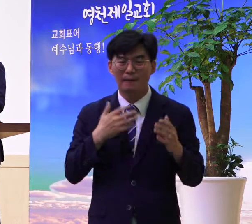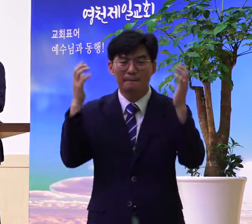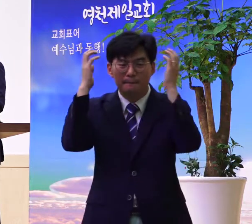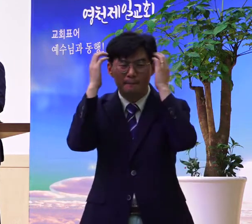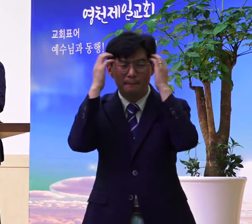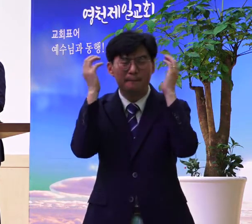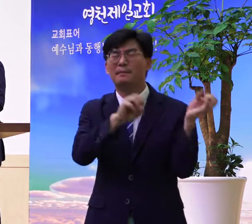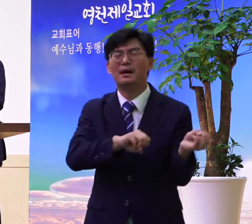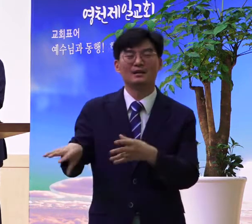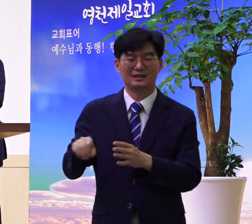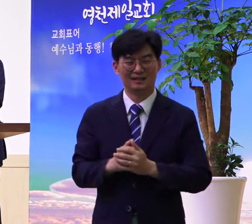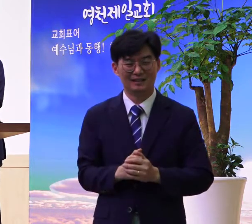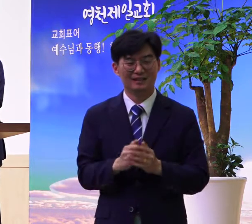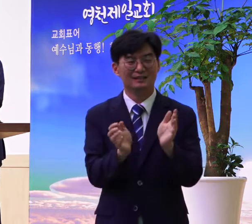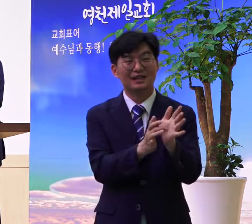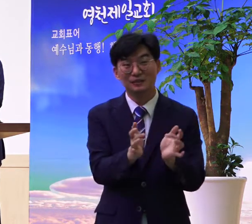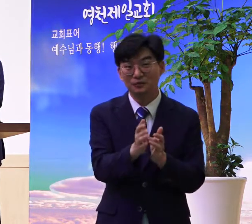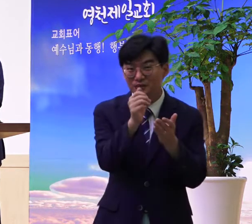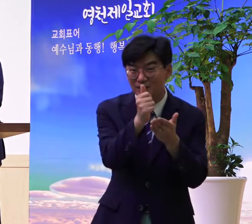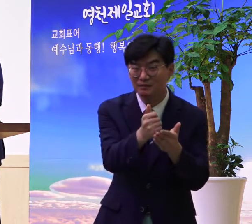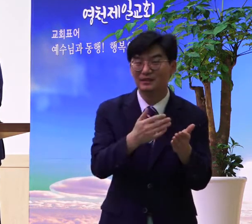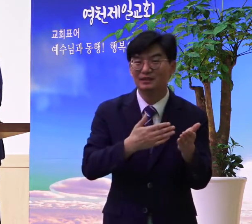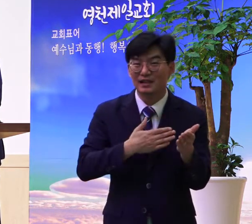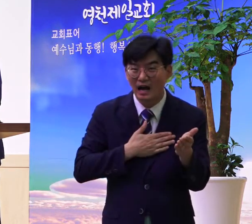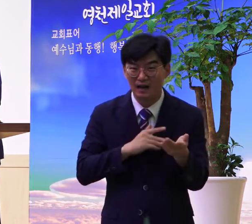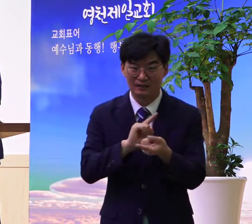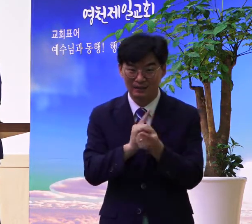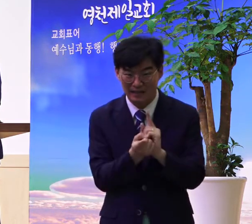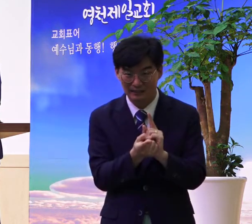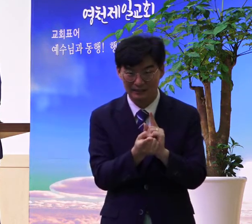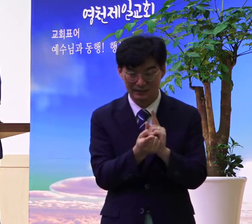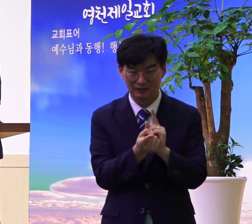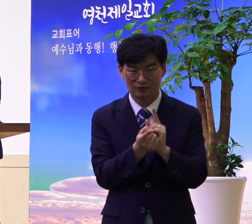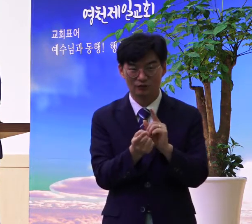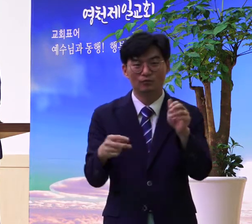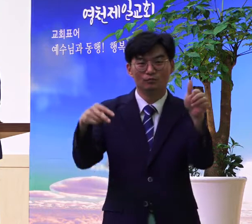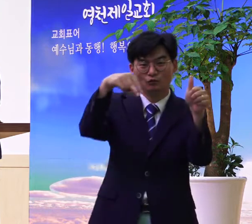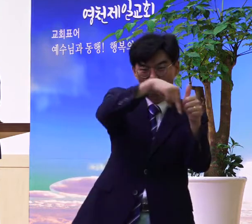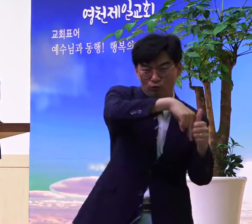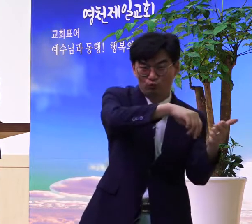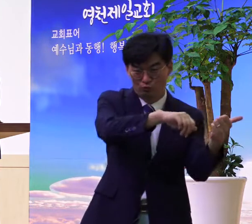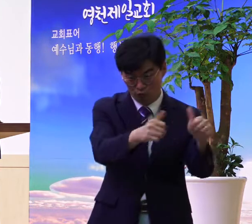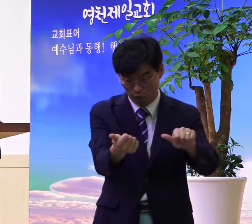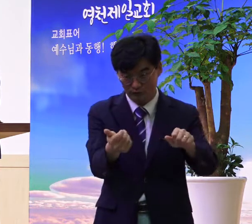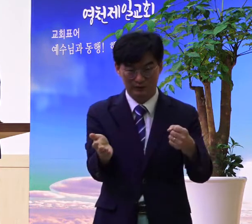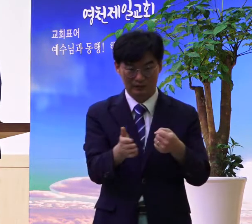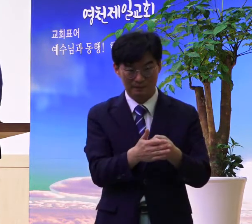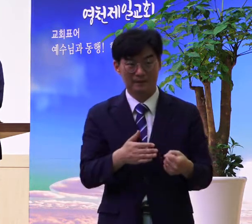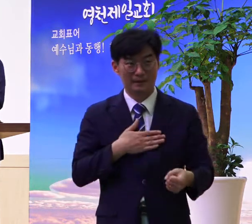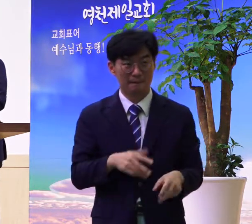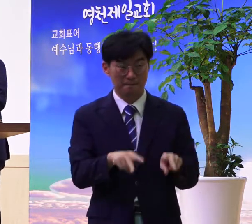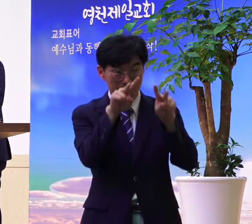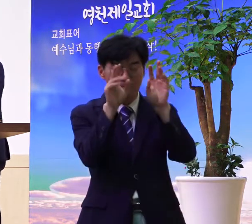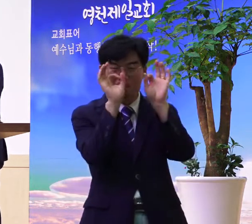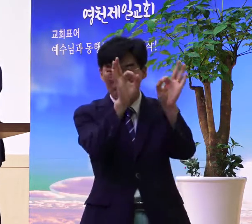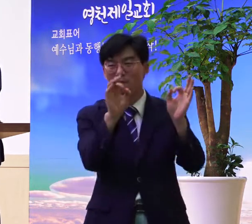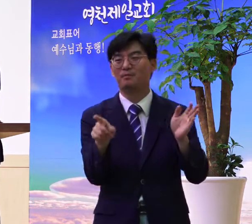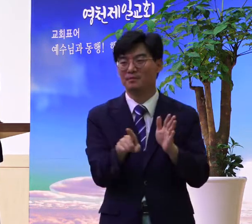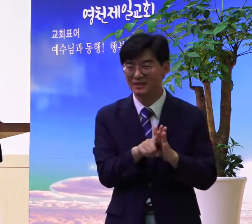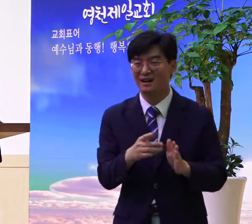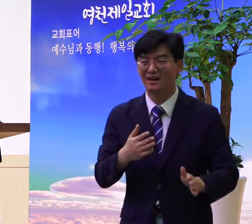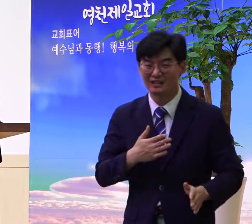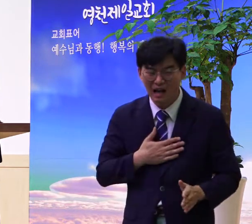예수님께서 나를 살리기 위해서 죽어주신 그 십자가에 나도 이제 죽었다는 것이죠. 나도 거기서 죽었다는